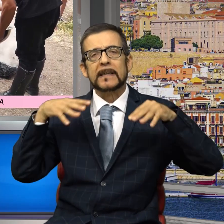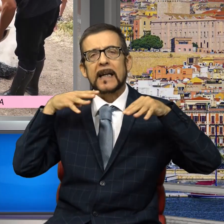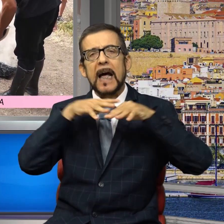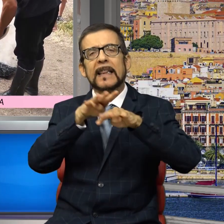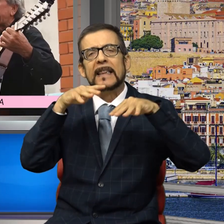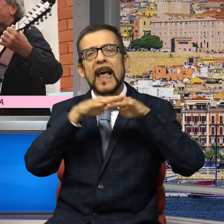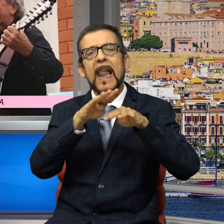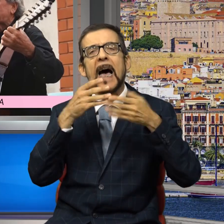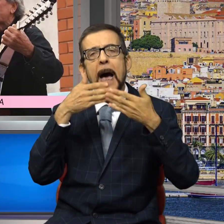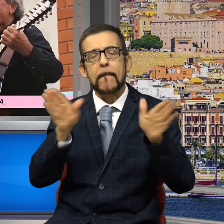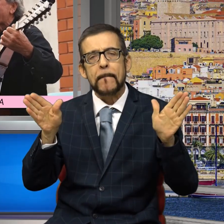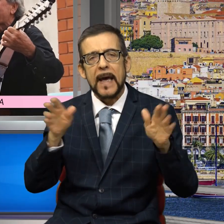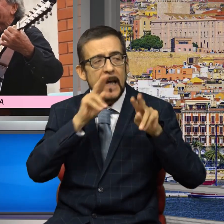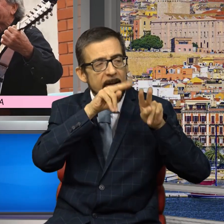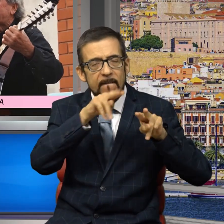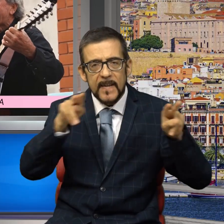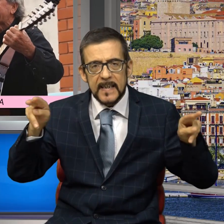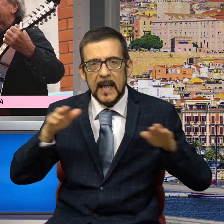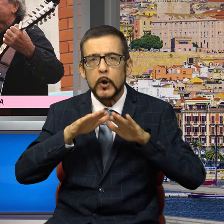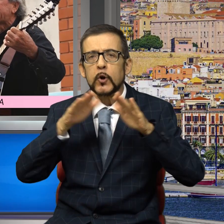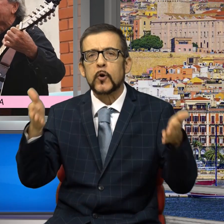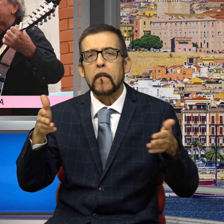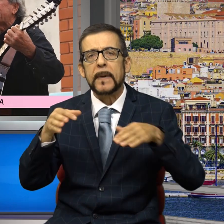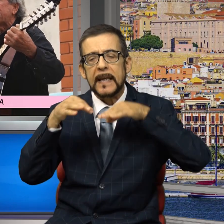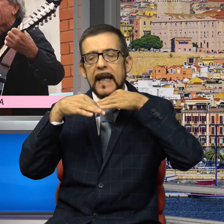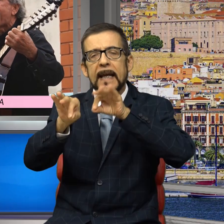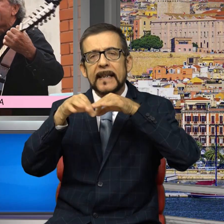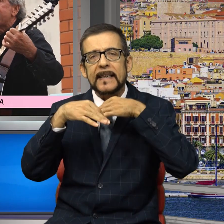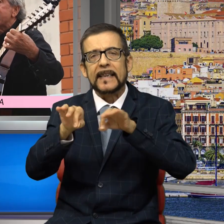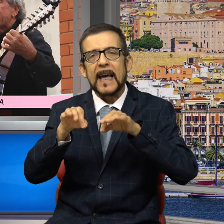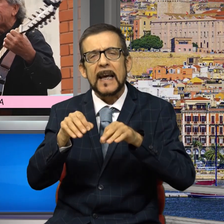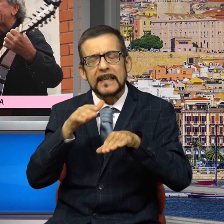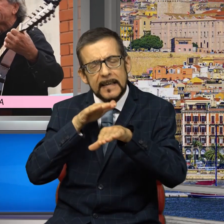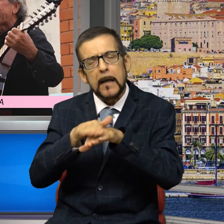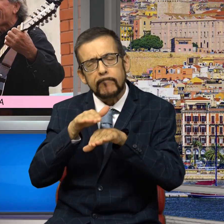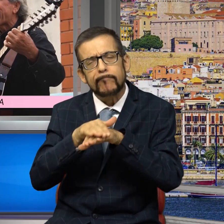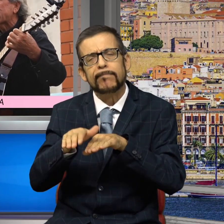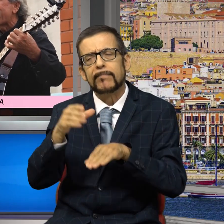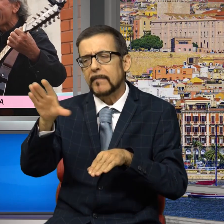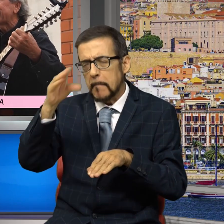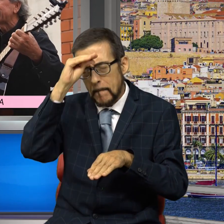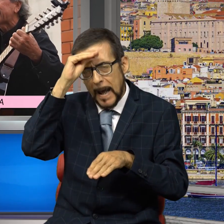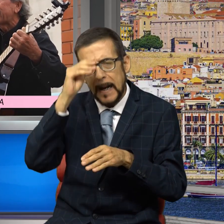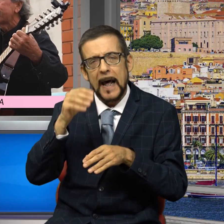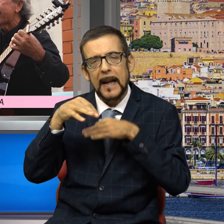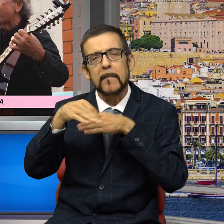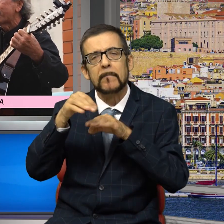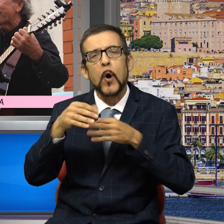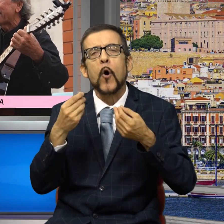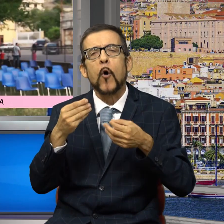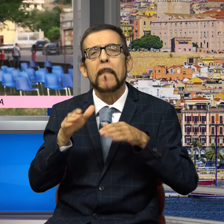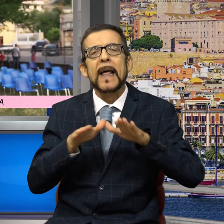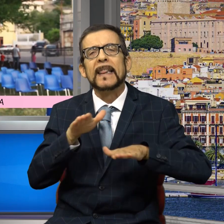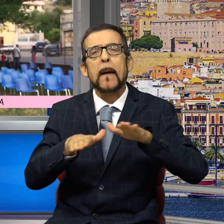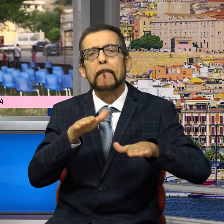ai visitatori di scoprire le eccellenze del tessile e di cimentarsi nei rudimenti della realizzazione dei tappeti. Il tema